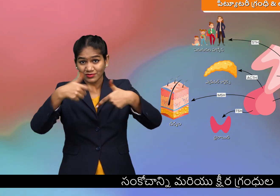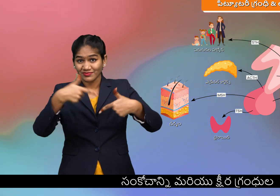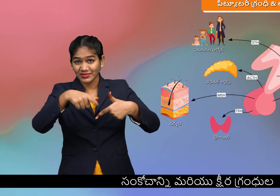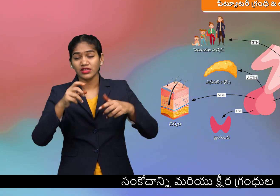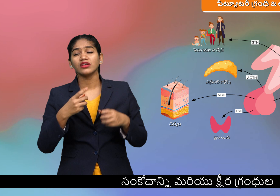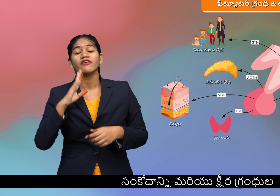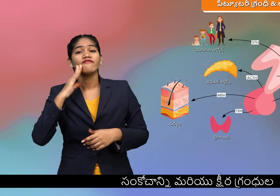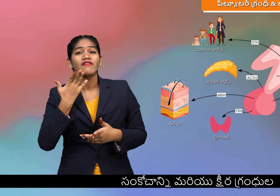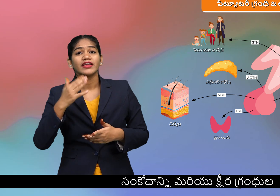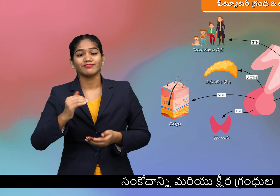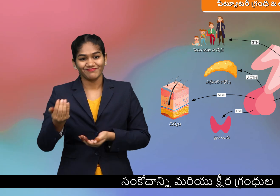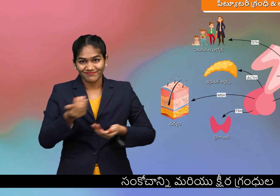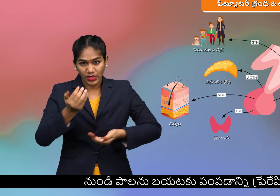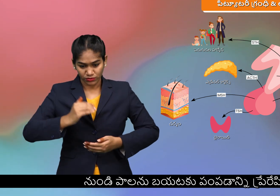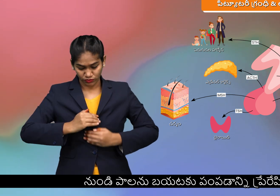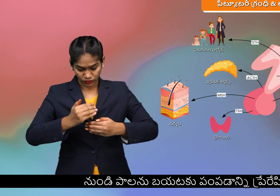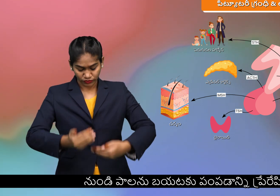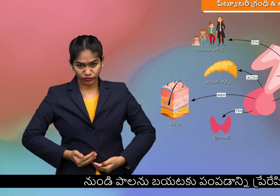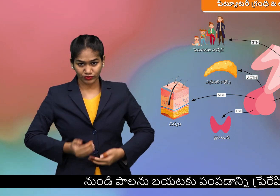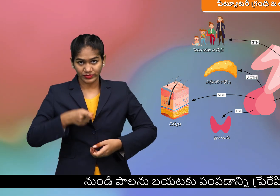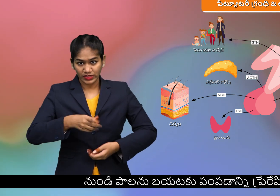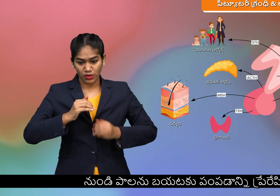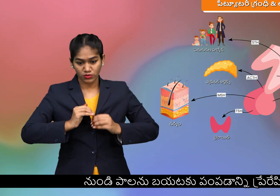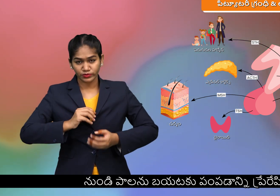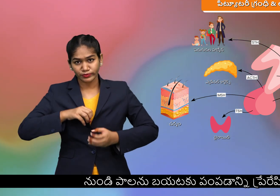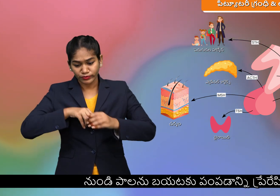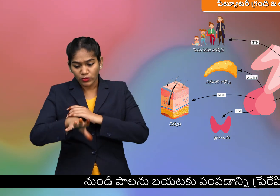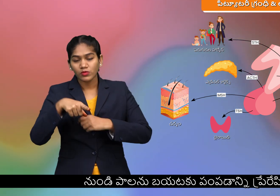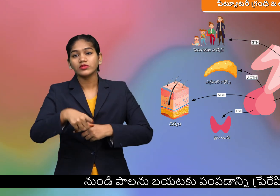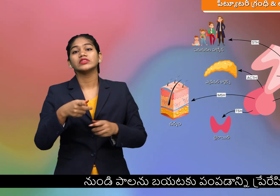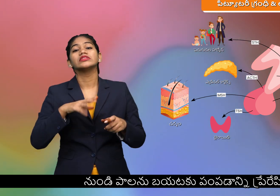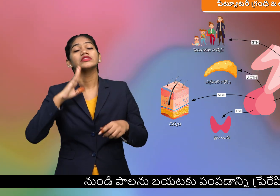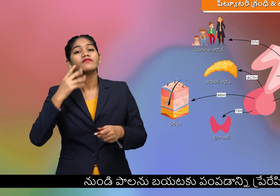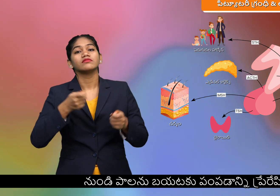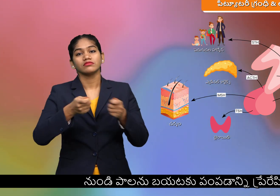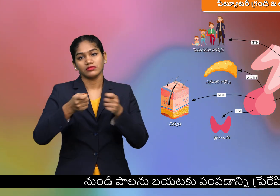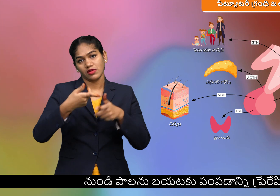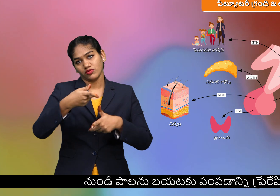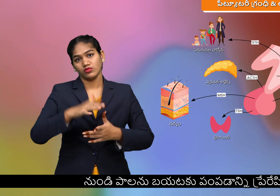సంకోచాన్ని మరియు క్షీరగ్రంథుల నుండి పాలను బయటకు పంపడాన్ని ప్రేరేపిస్తుంది.